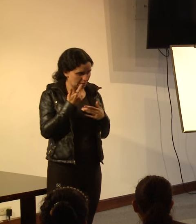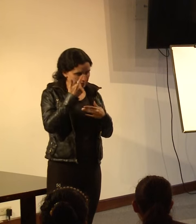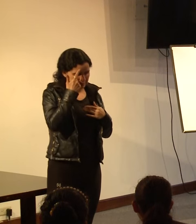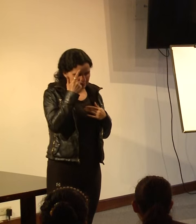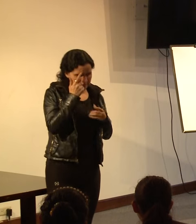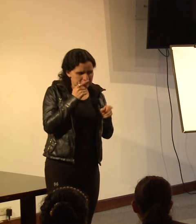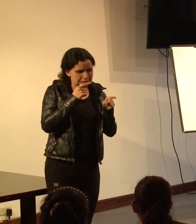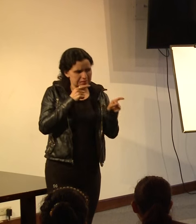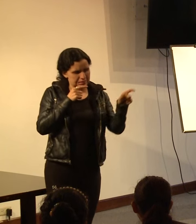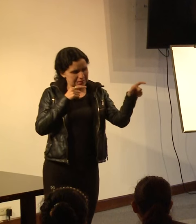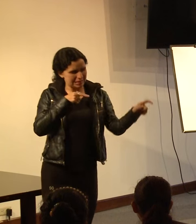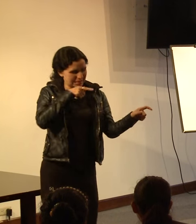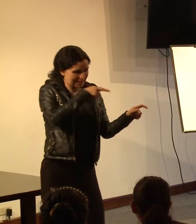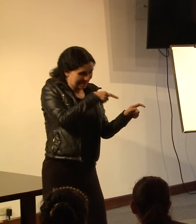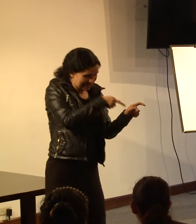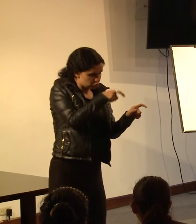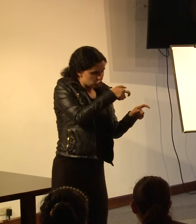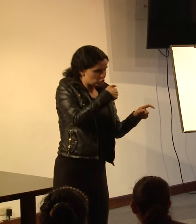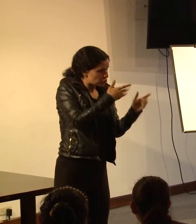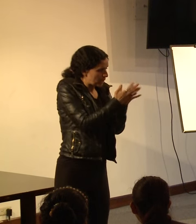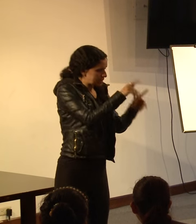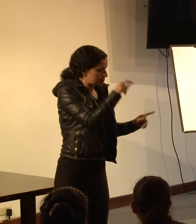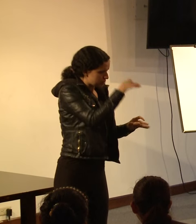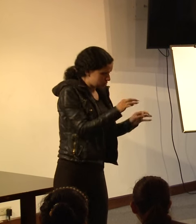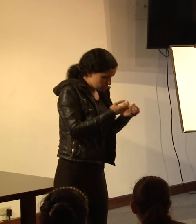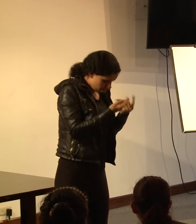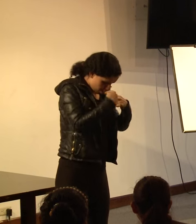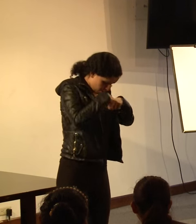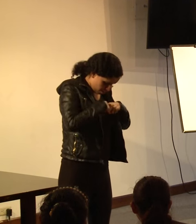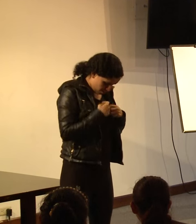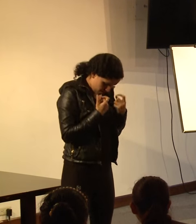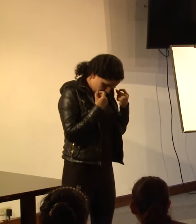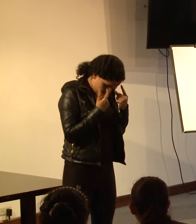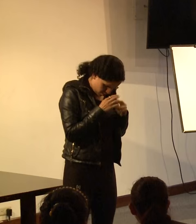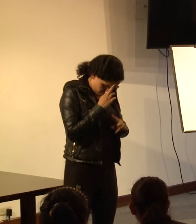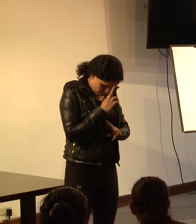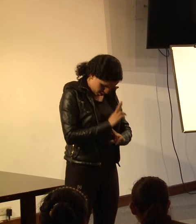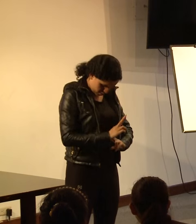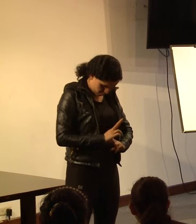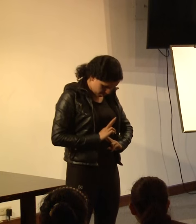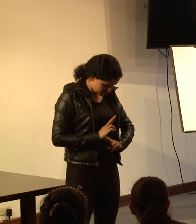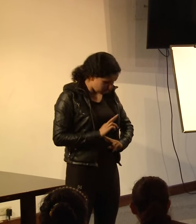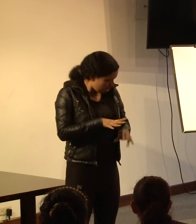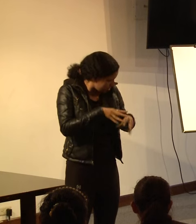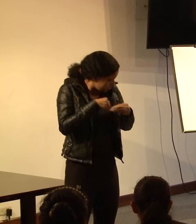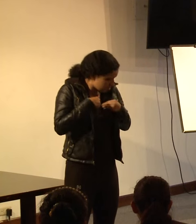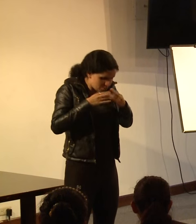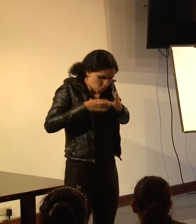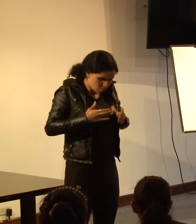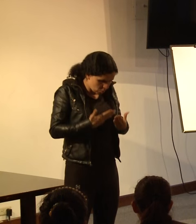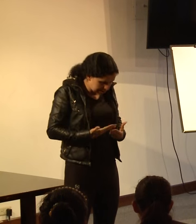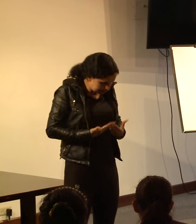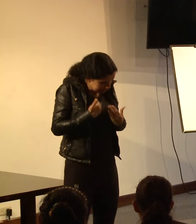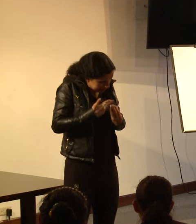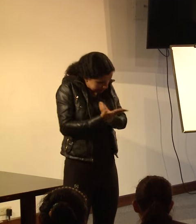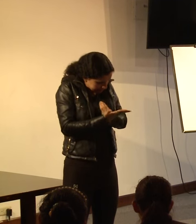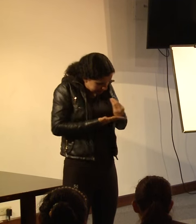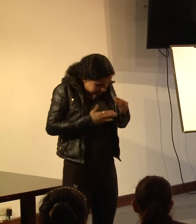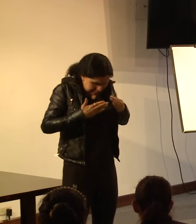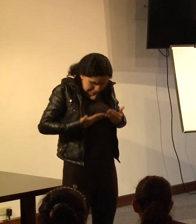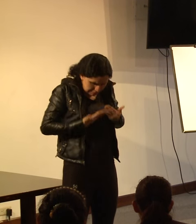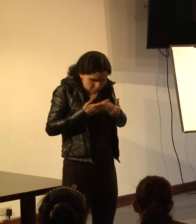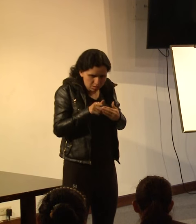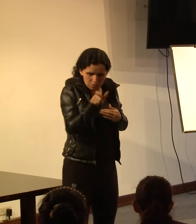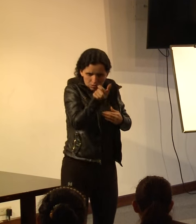niño se entienda, se acepte, se respete con su cuerpo, con sus características, con sus condiciones, y de paso respete al otro